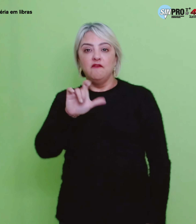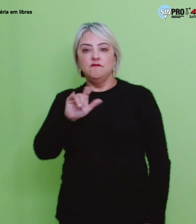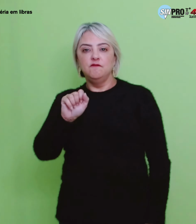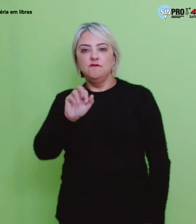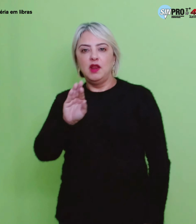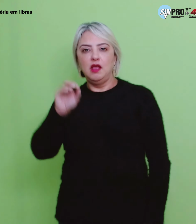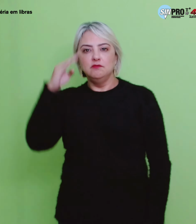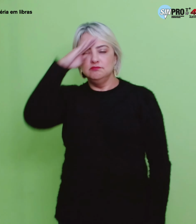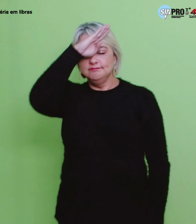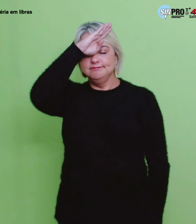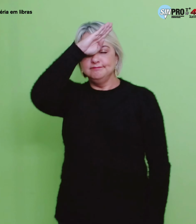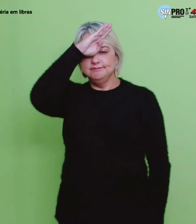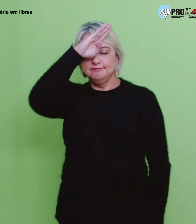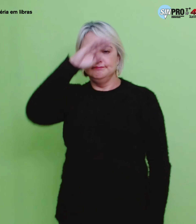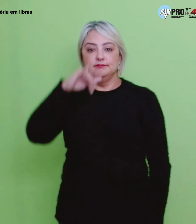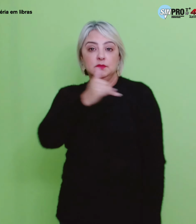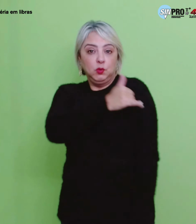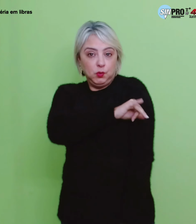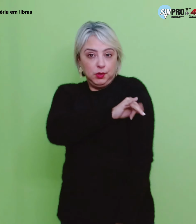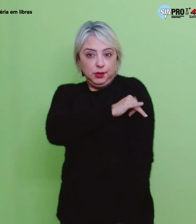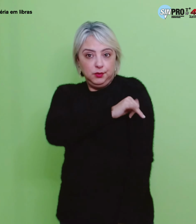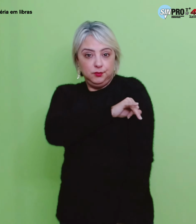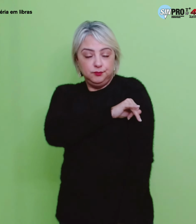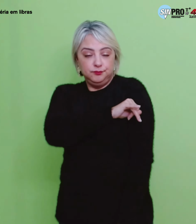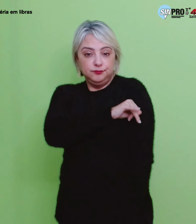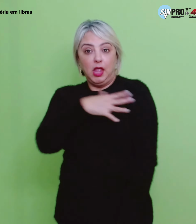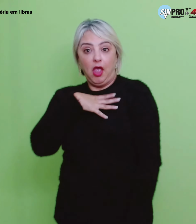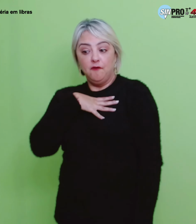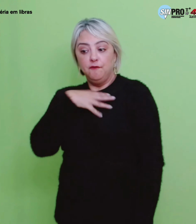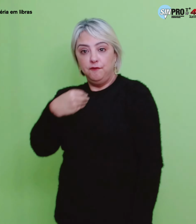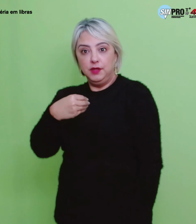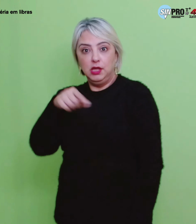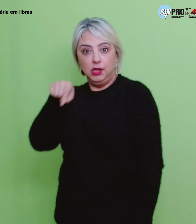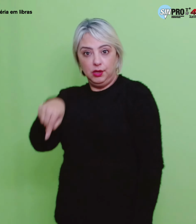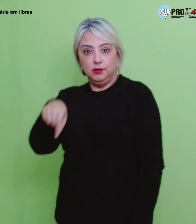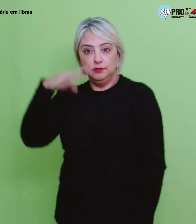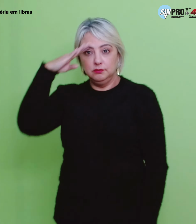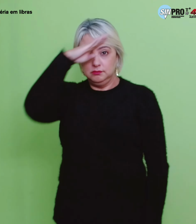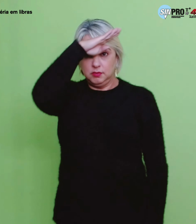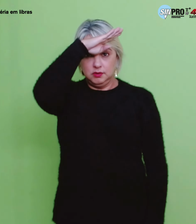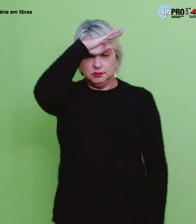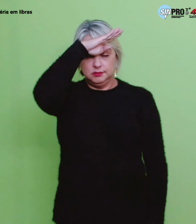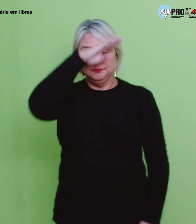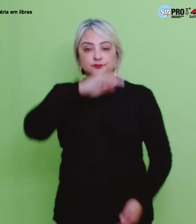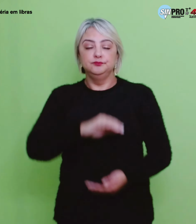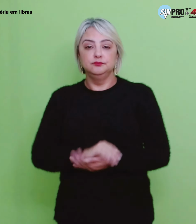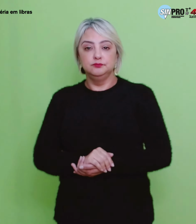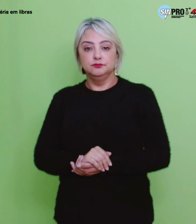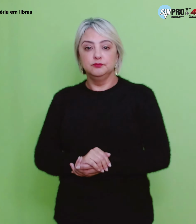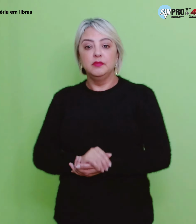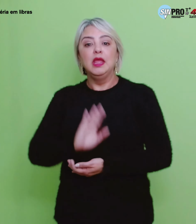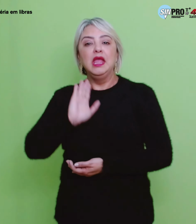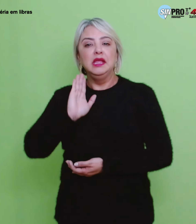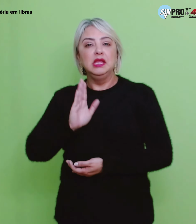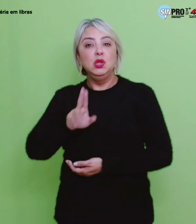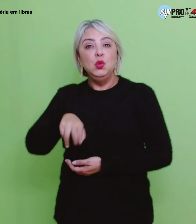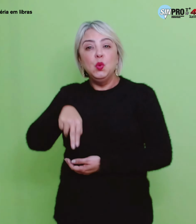Flávio Bolsonaro, Patriotas Rio de Janeiro, filho do capitão reformado do Exército,